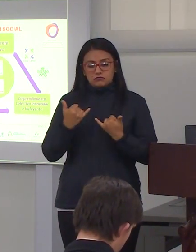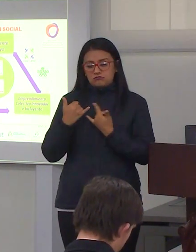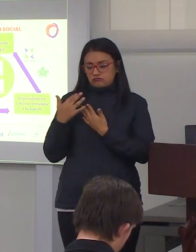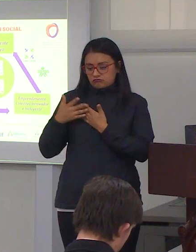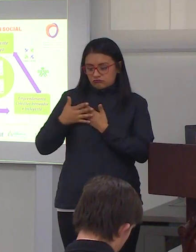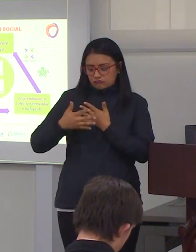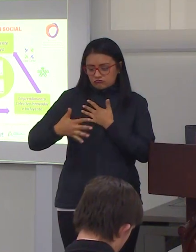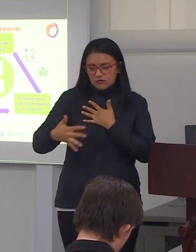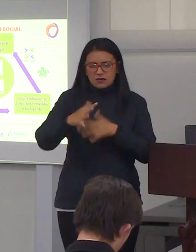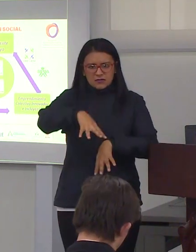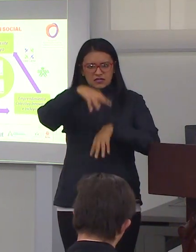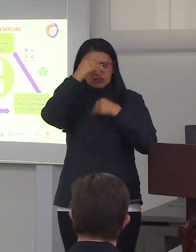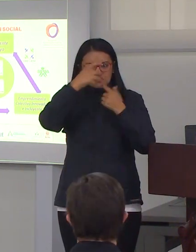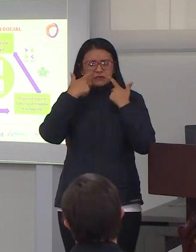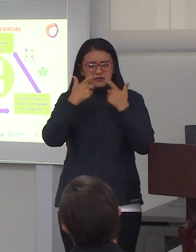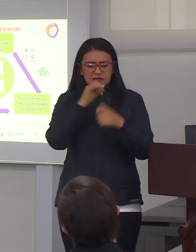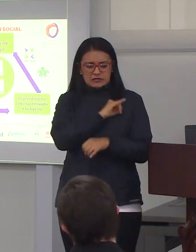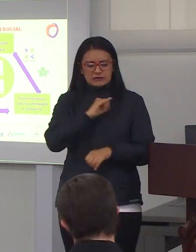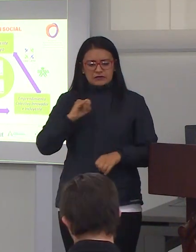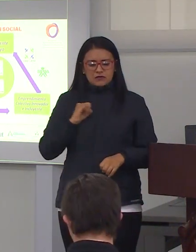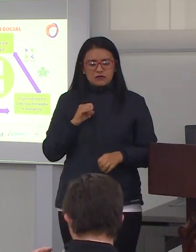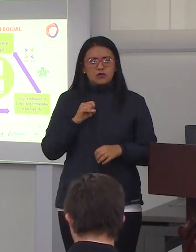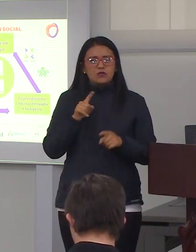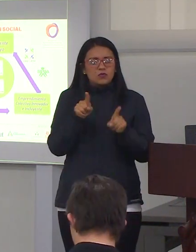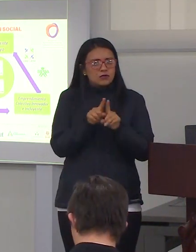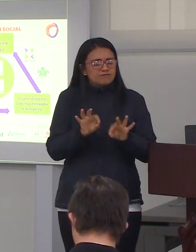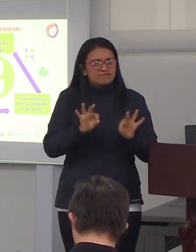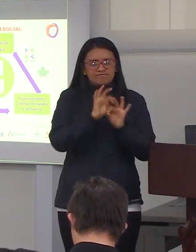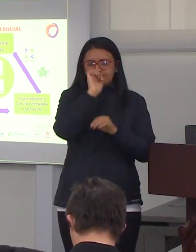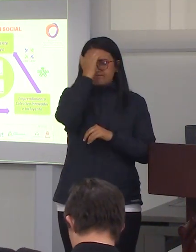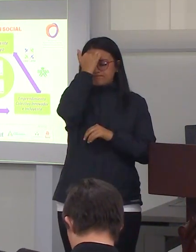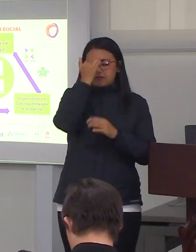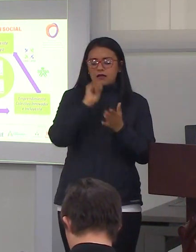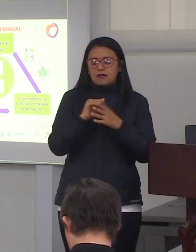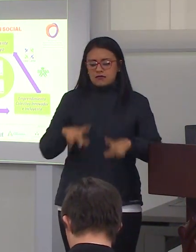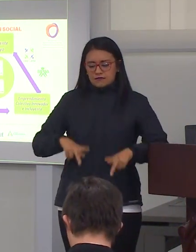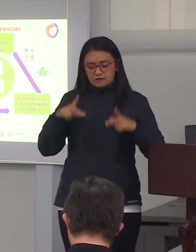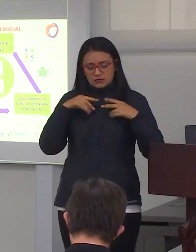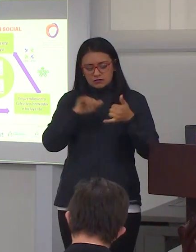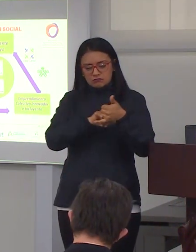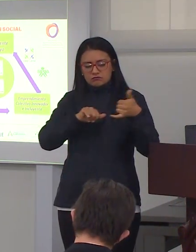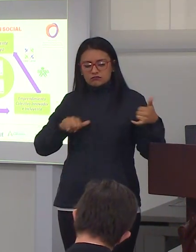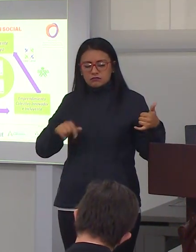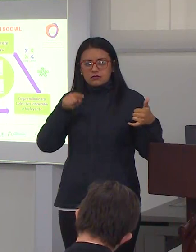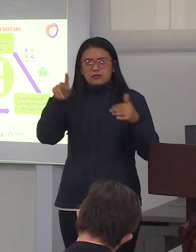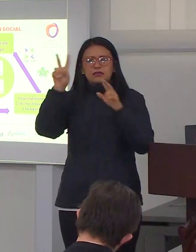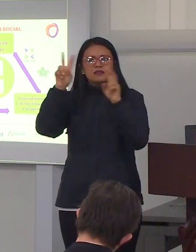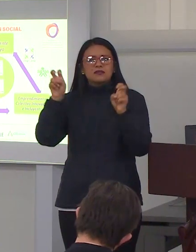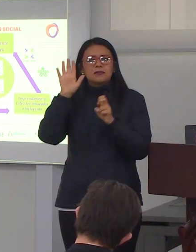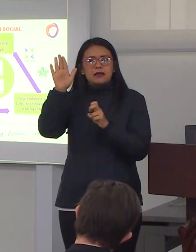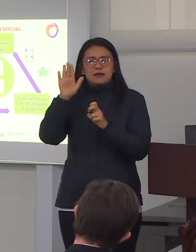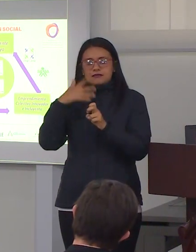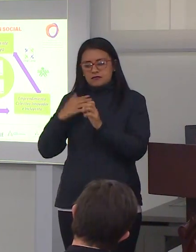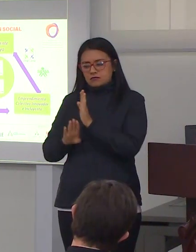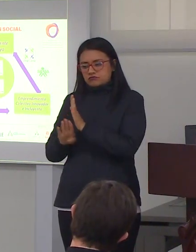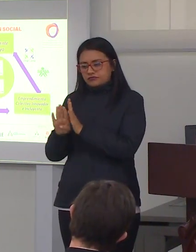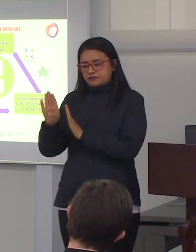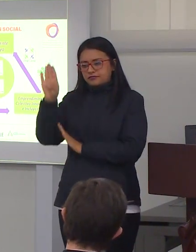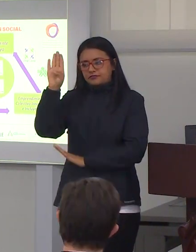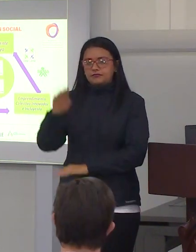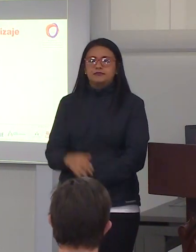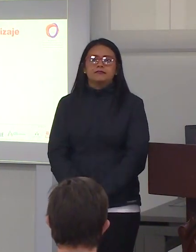trayectoria de aprendizajes individuales que son la base para hablar de una vida independiente con un tema de emprendimiento.